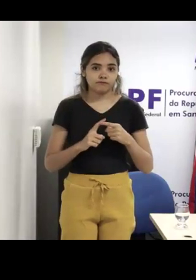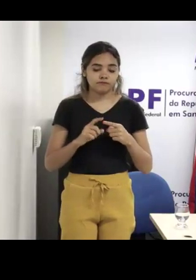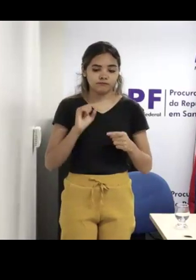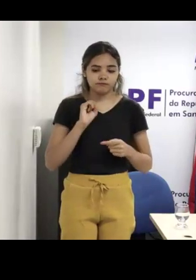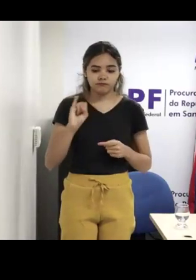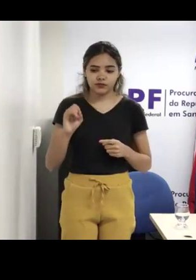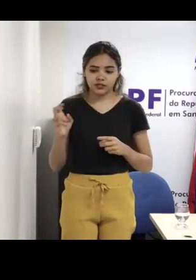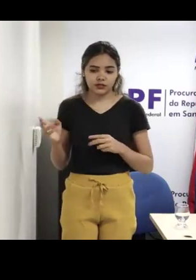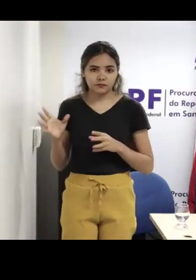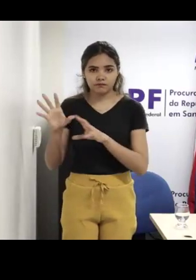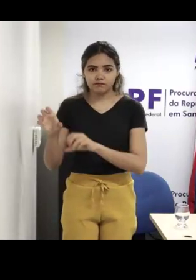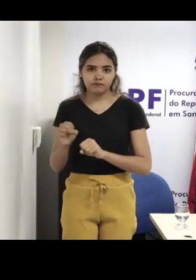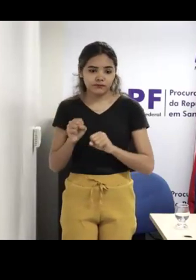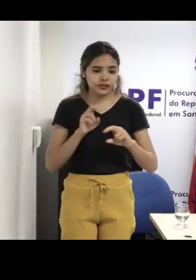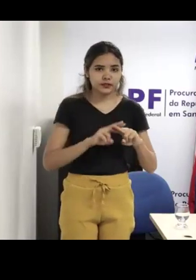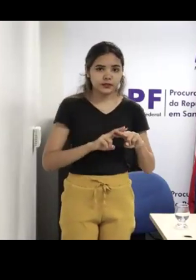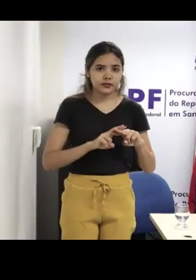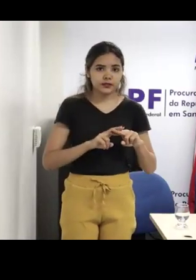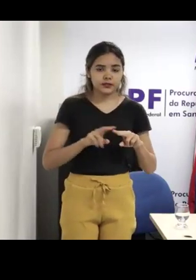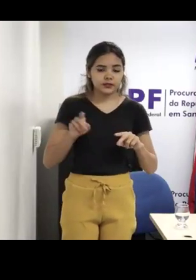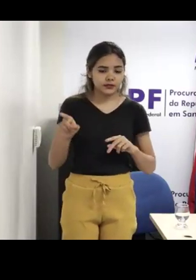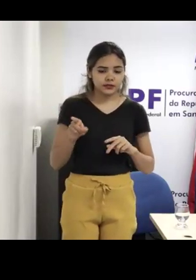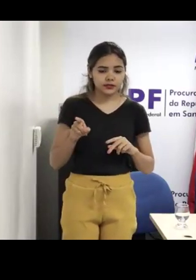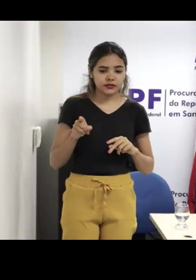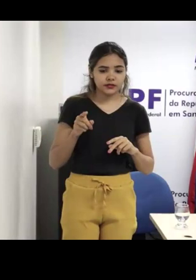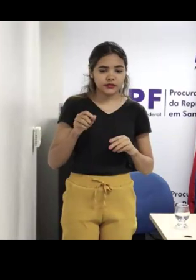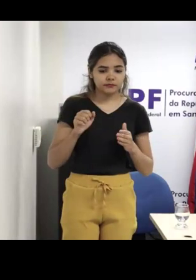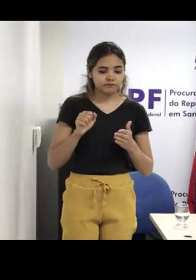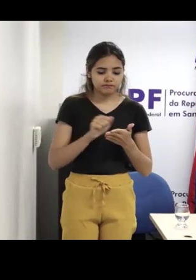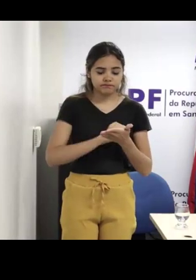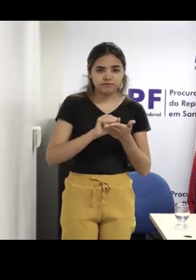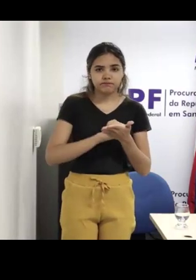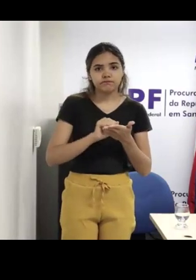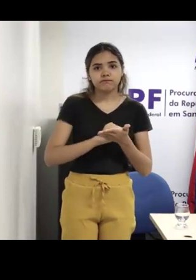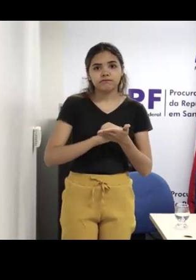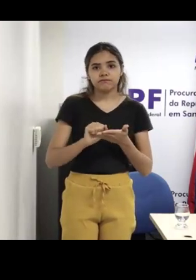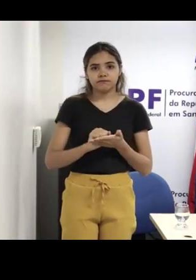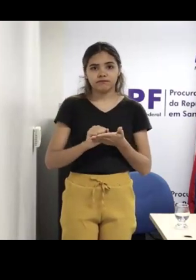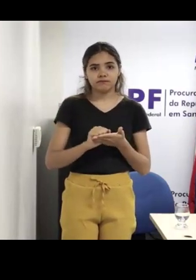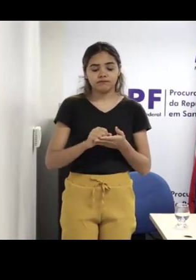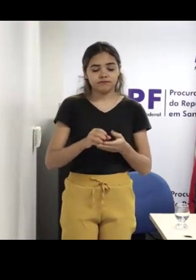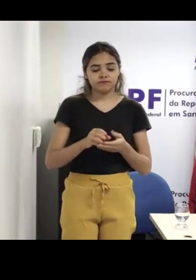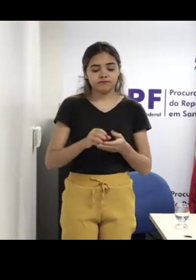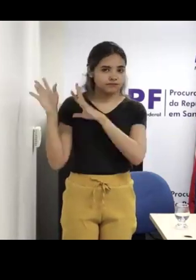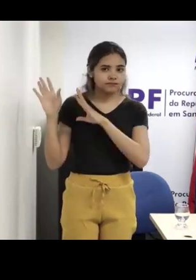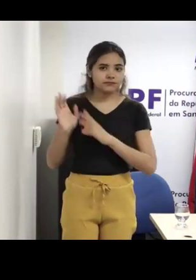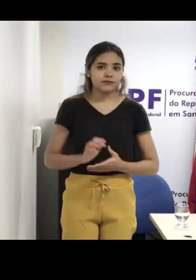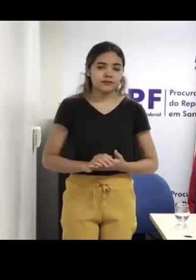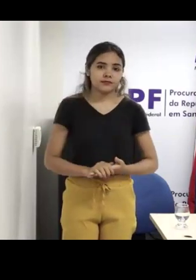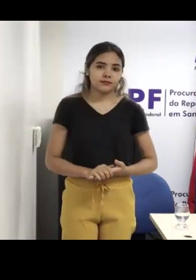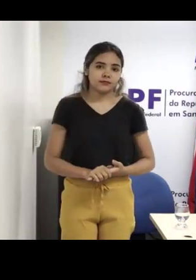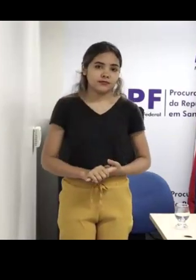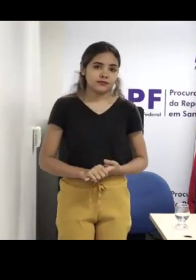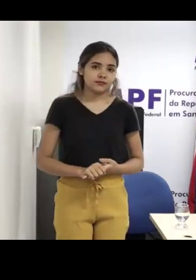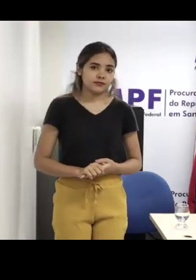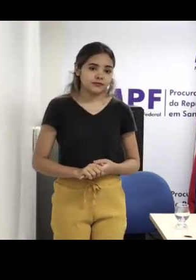aquele tem aquela opção conv foi apagada remotamente então uma situação Muito desconfortável